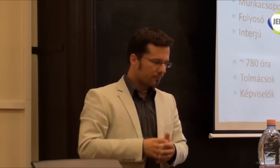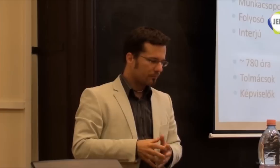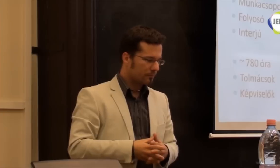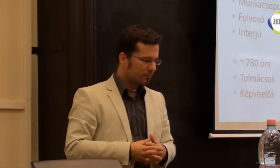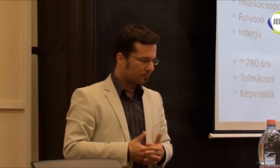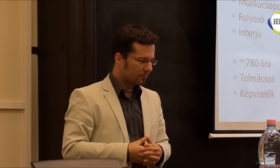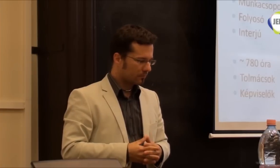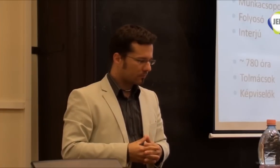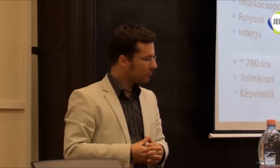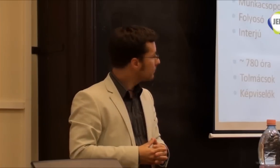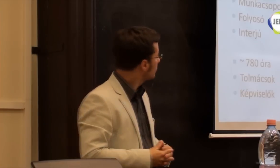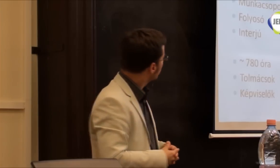vagyunk.